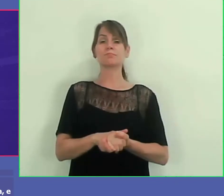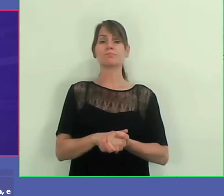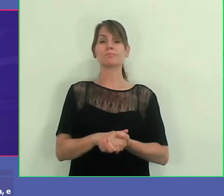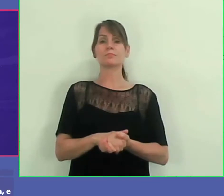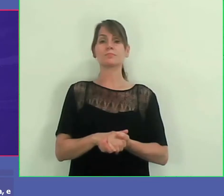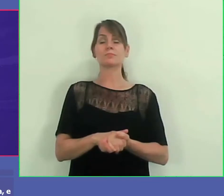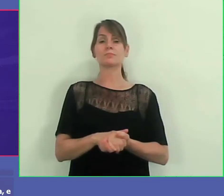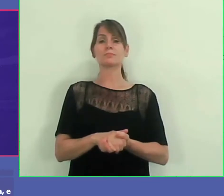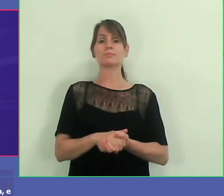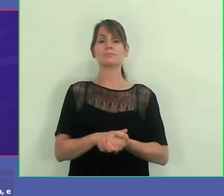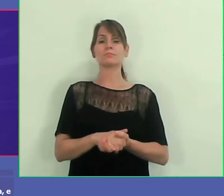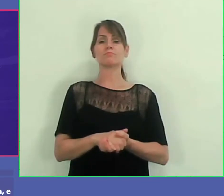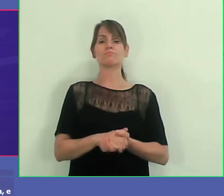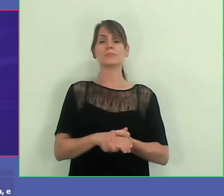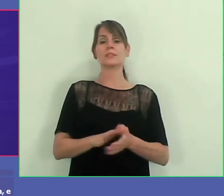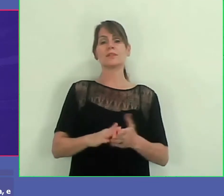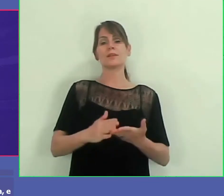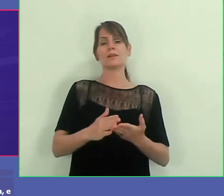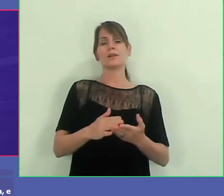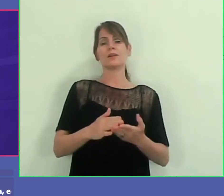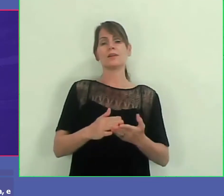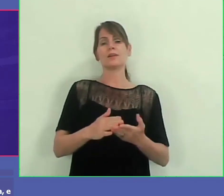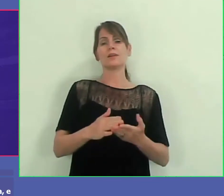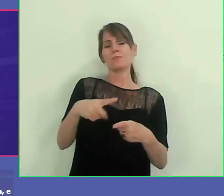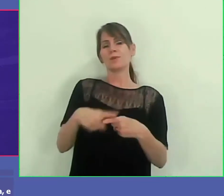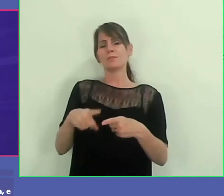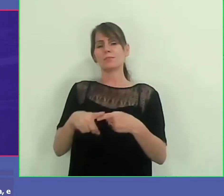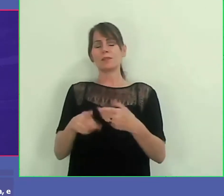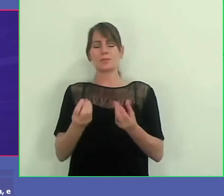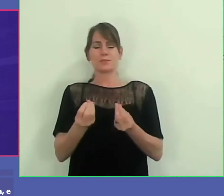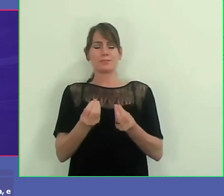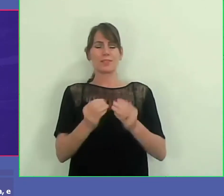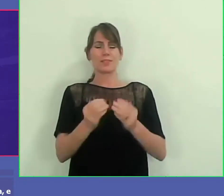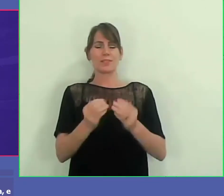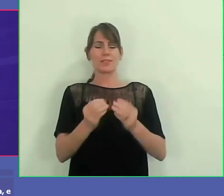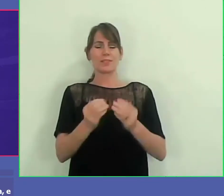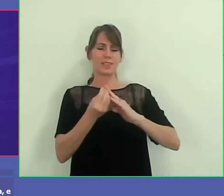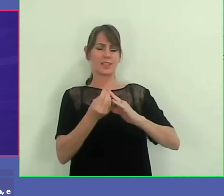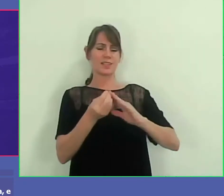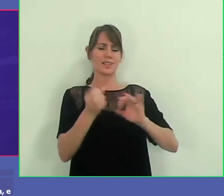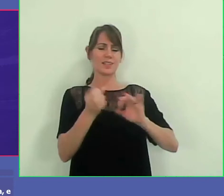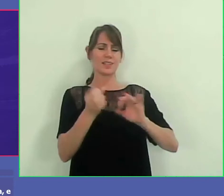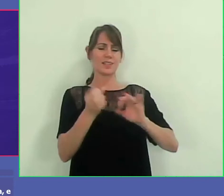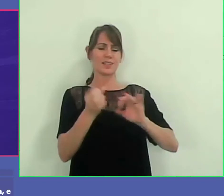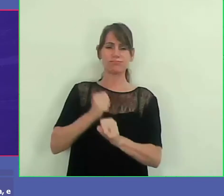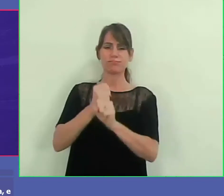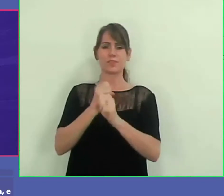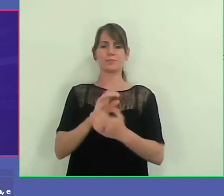os problemas para a gente, na edificação. Os problemas. Gálatas 5.